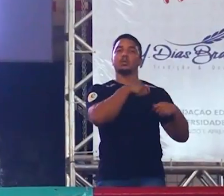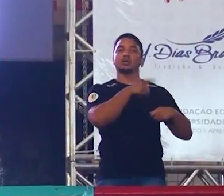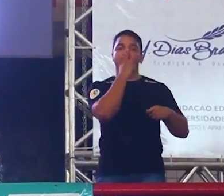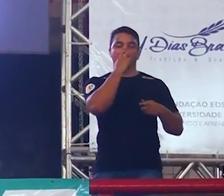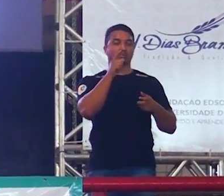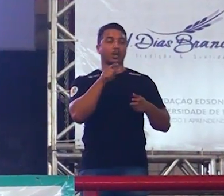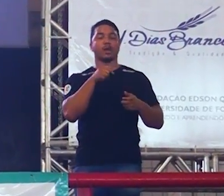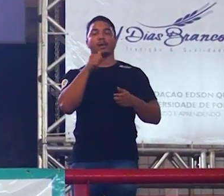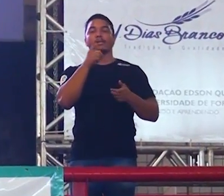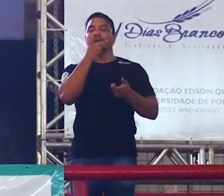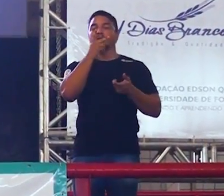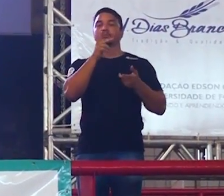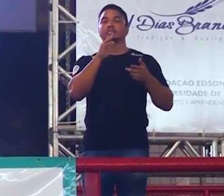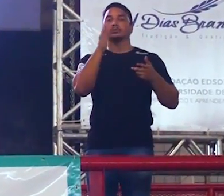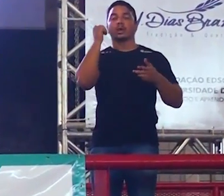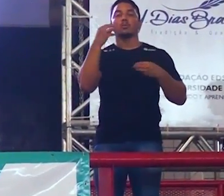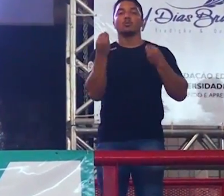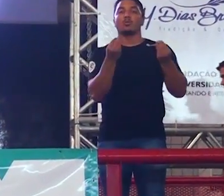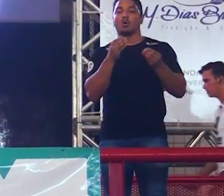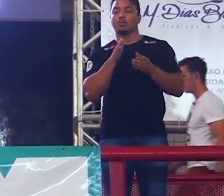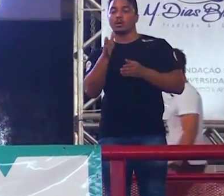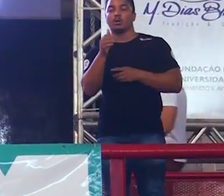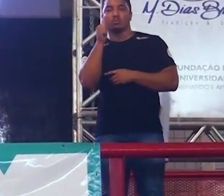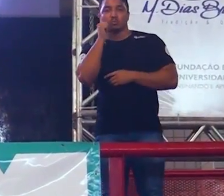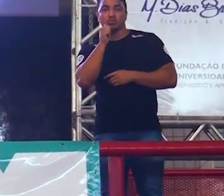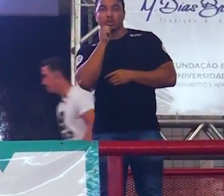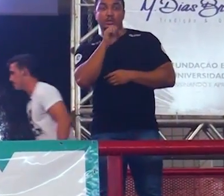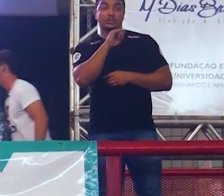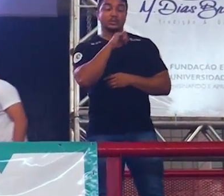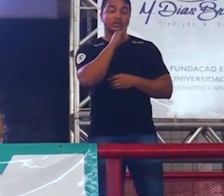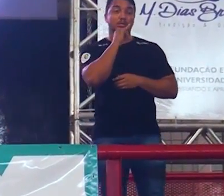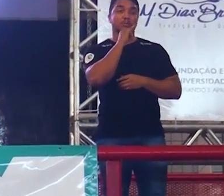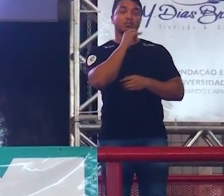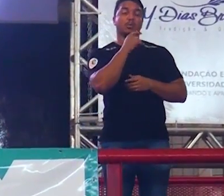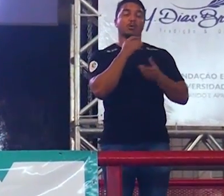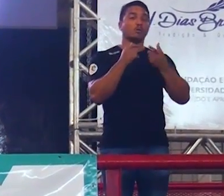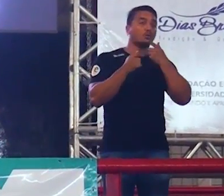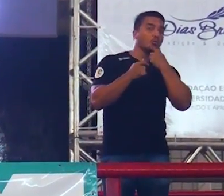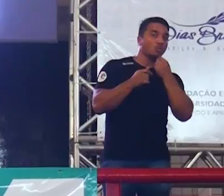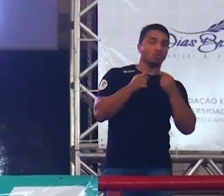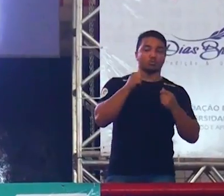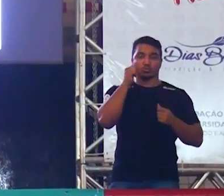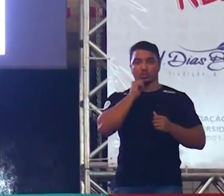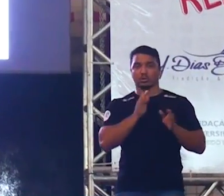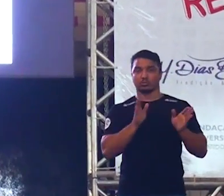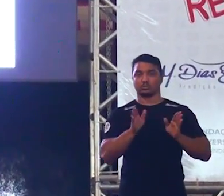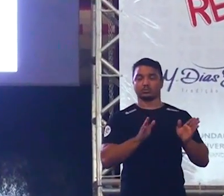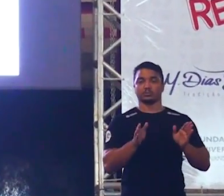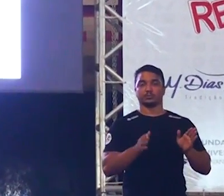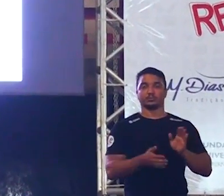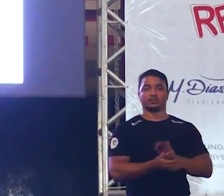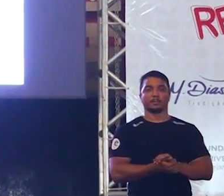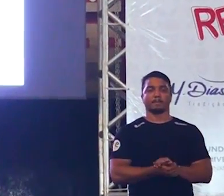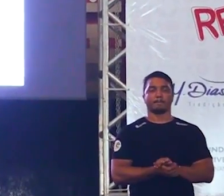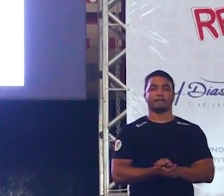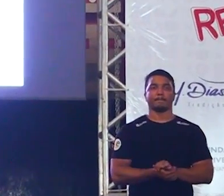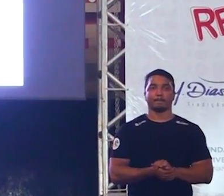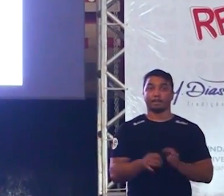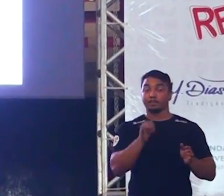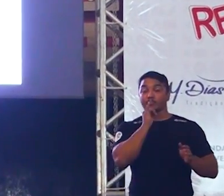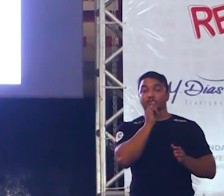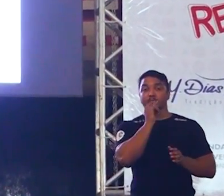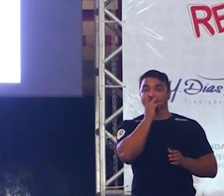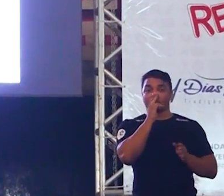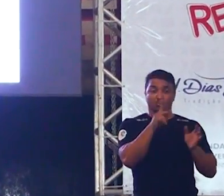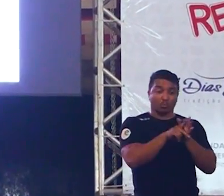sexo masculino, e a ausência do Y definirá sexo feminino, ok? No